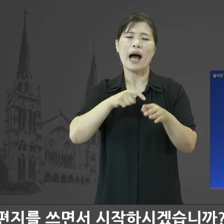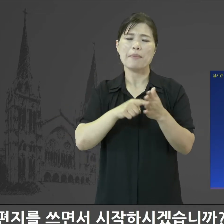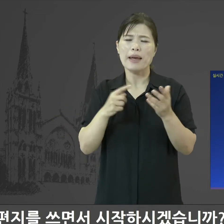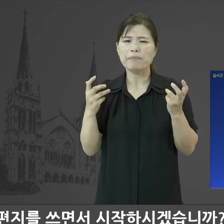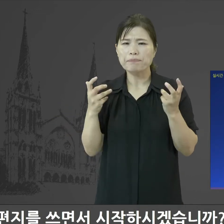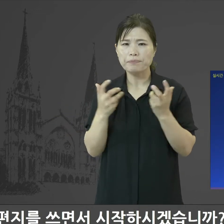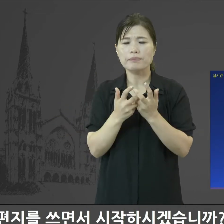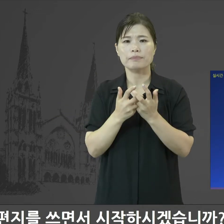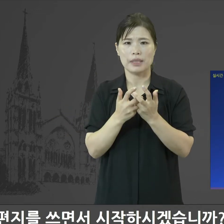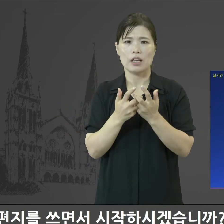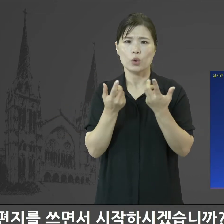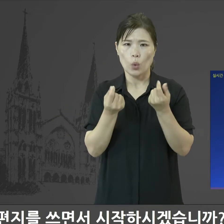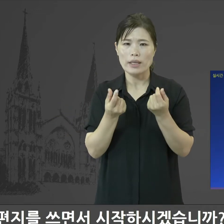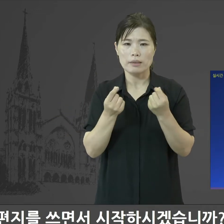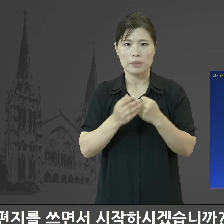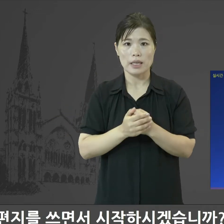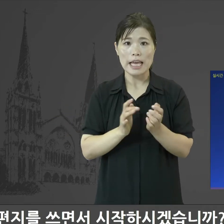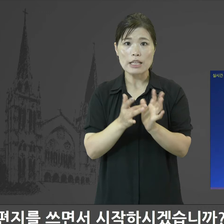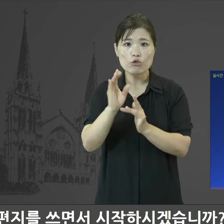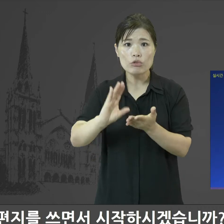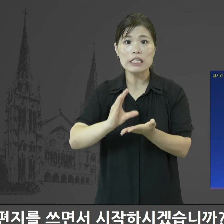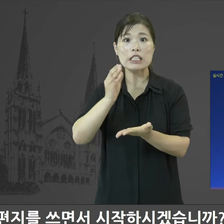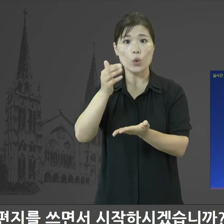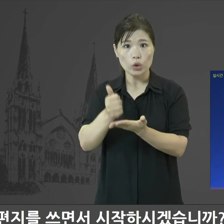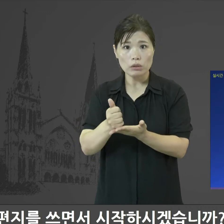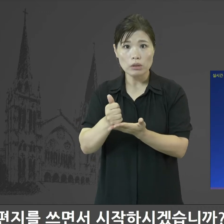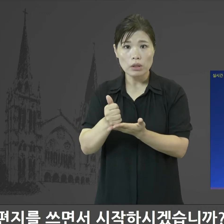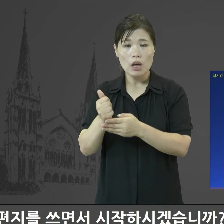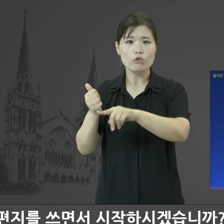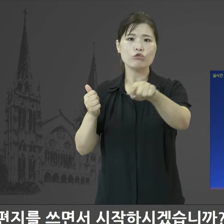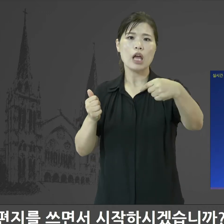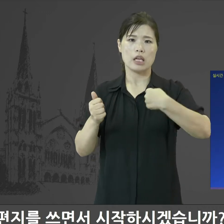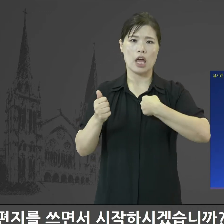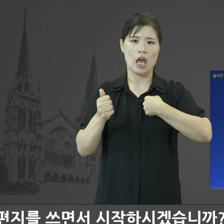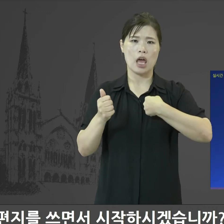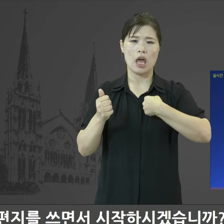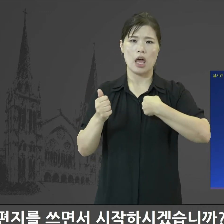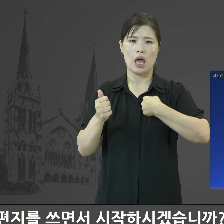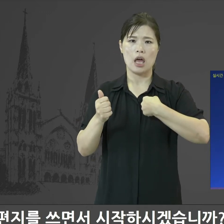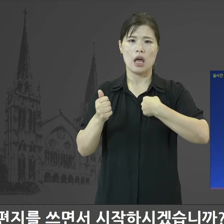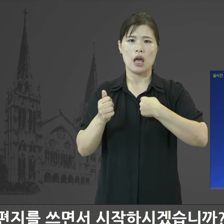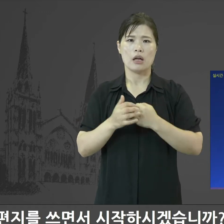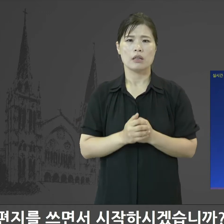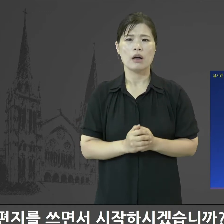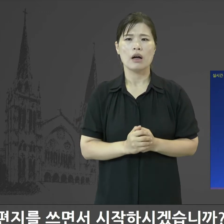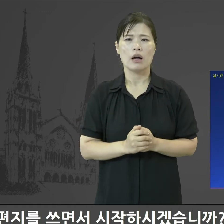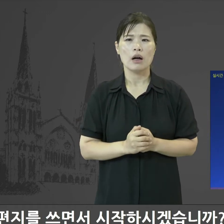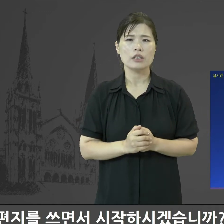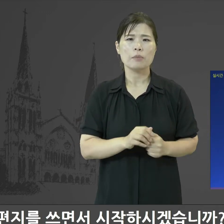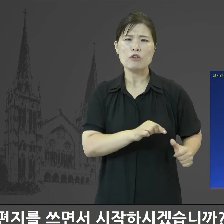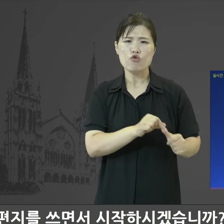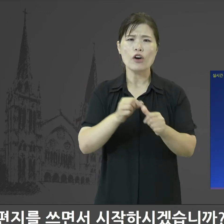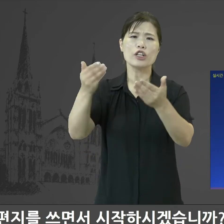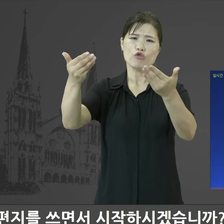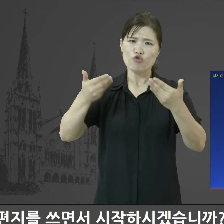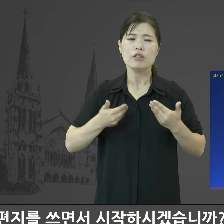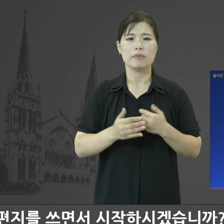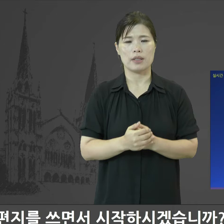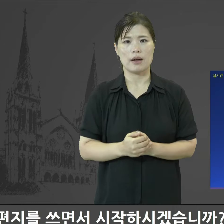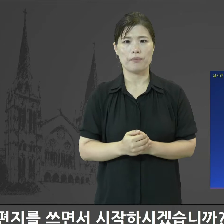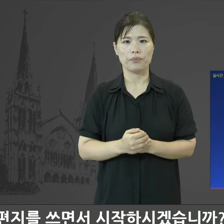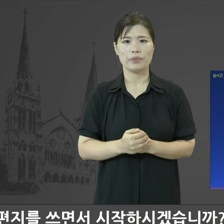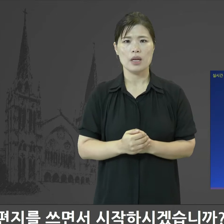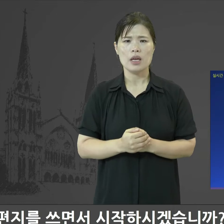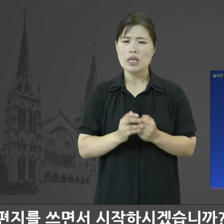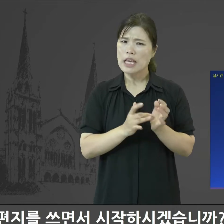어떤 이름입니까? 우리에게 구원을 주시는 이름입니다. 어쩌면 우리 중 누군가는 아직 한 번도 진지하게 그